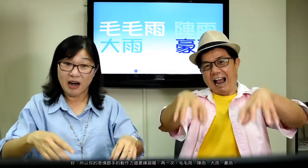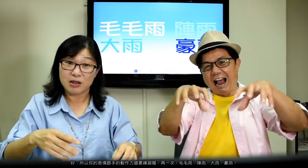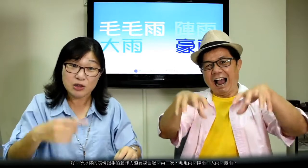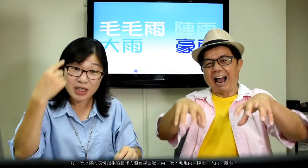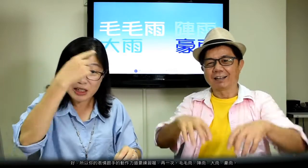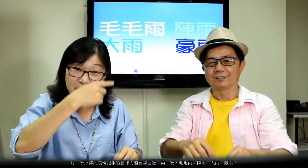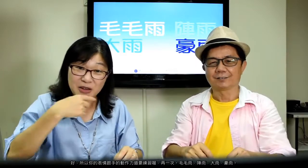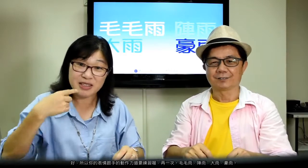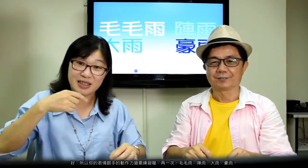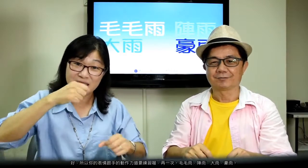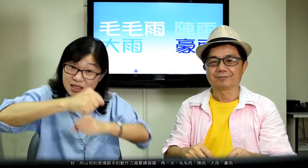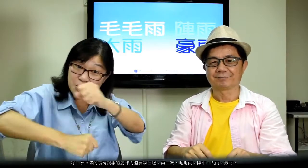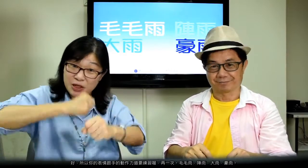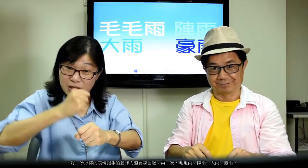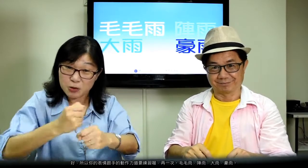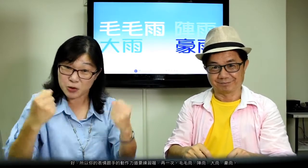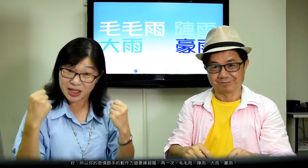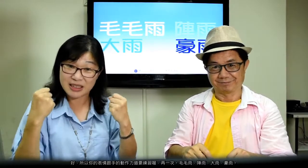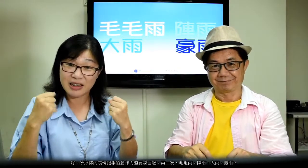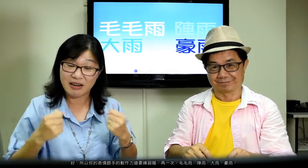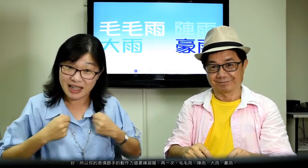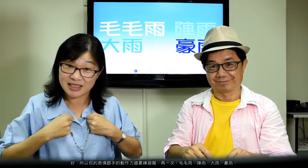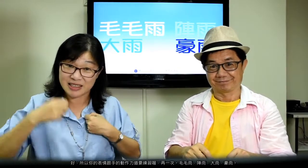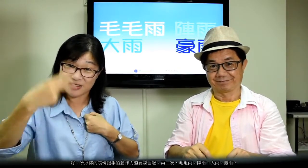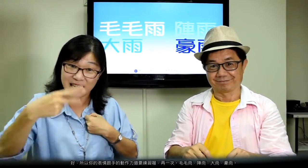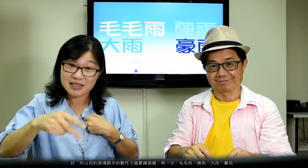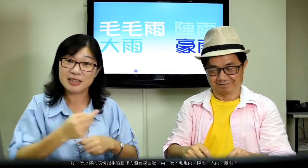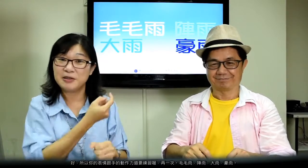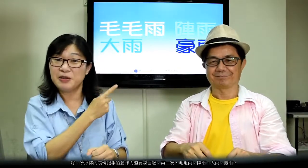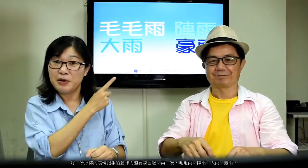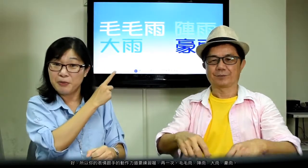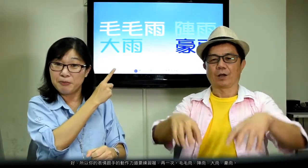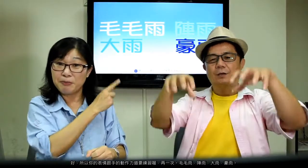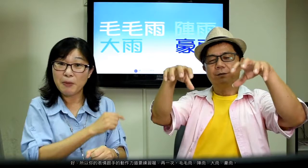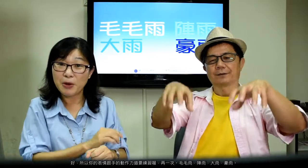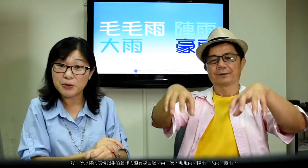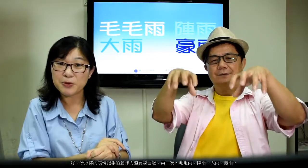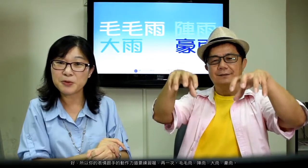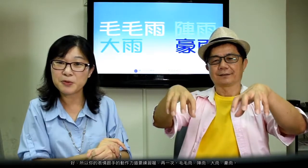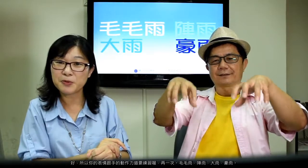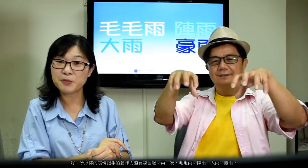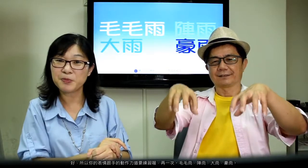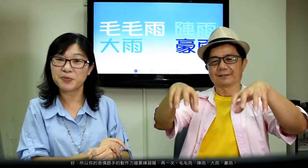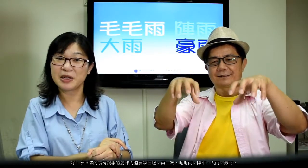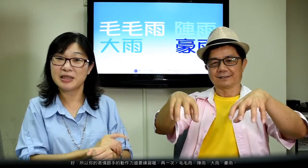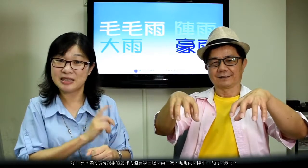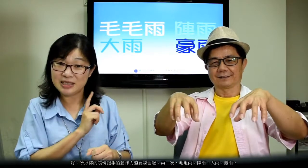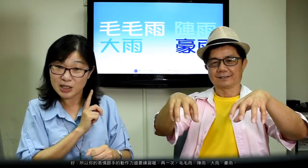哦，所以你的表情跟手的动作力道要练习哦。再一次，毛毛雨，阵